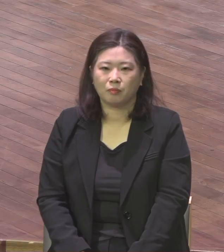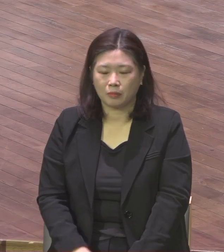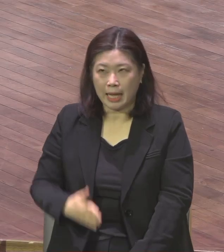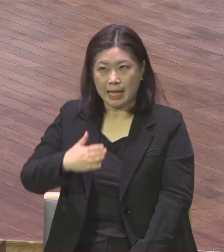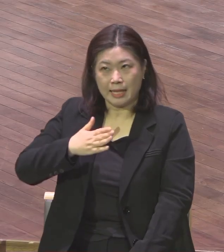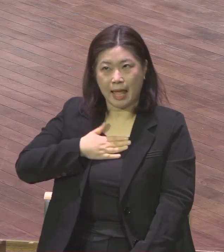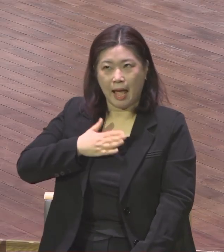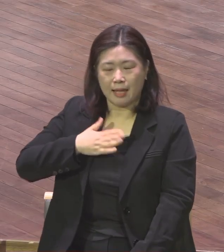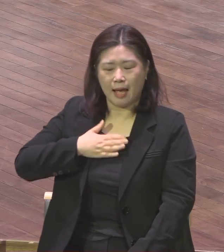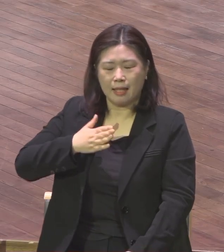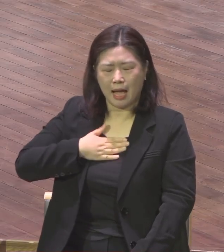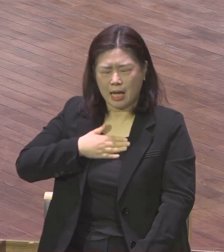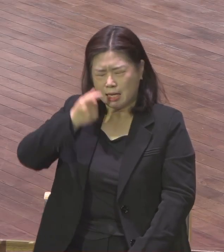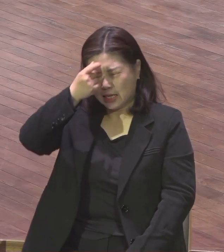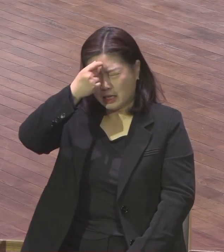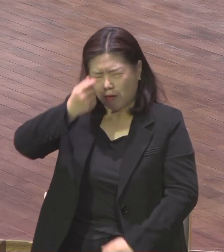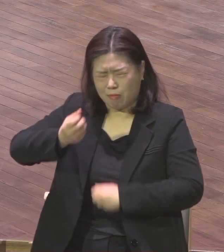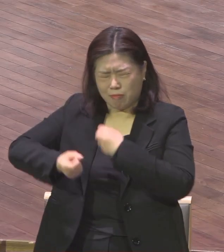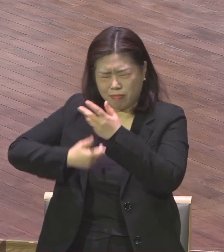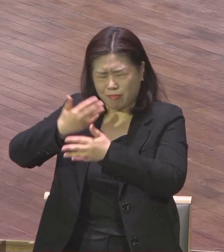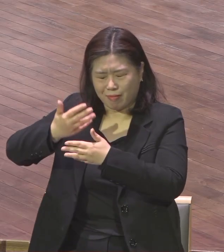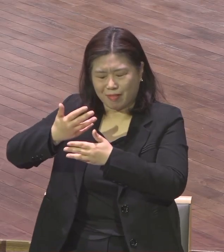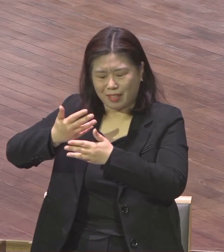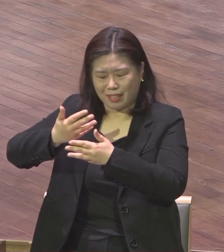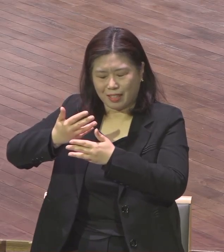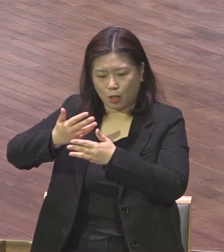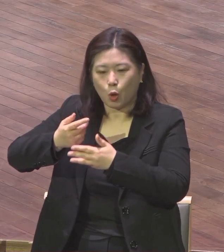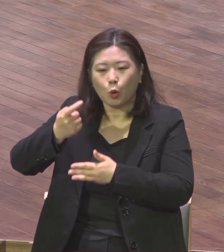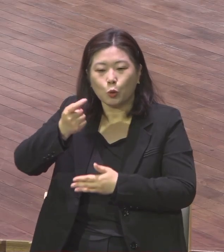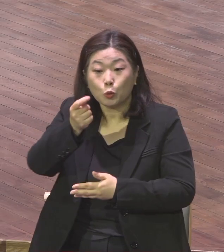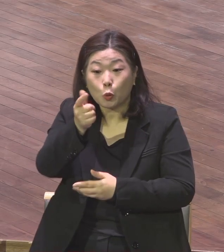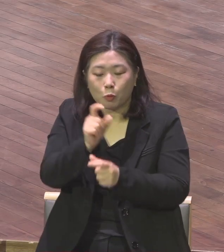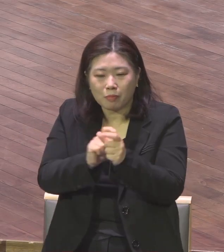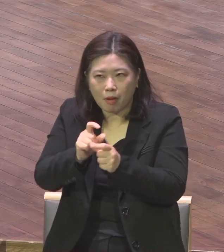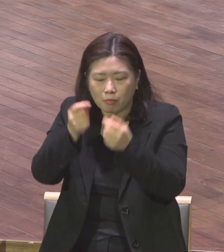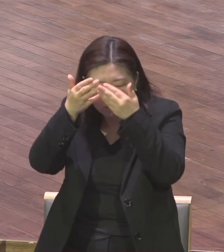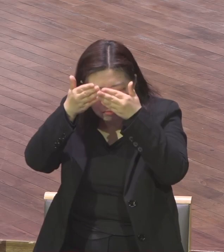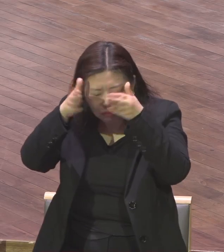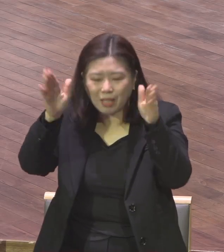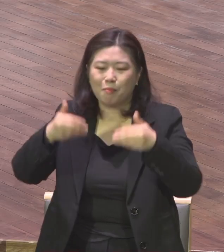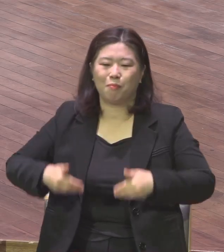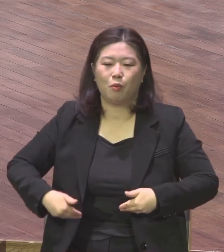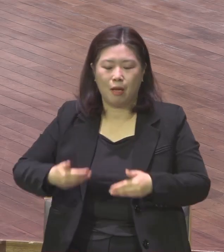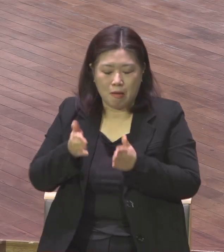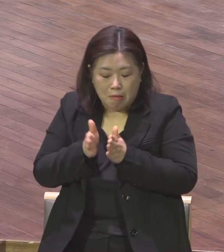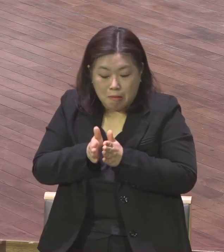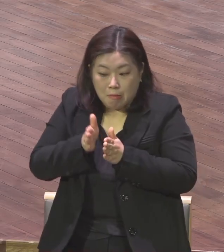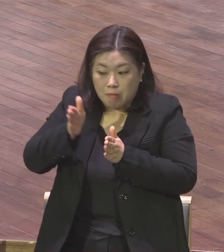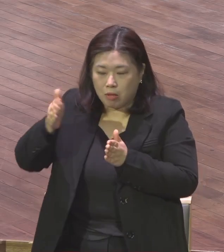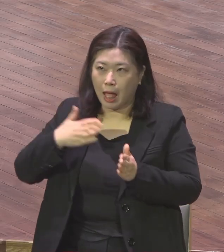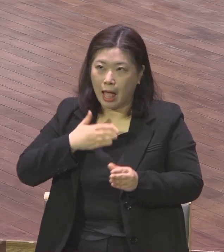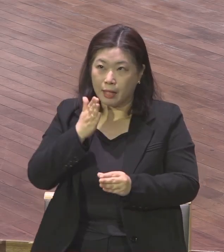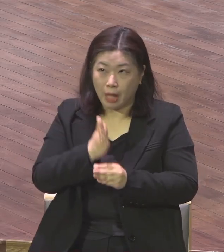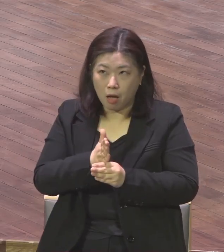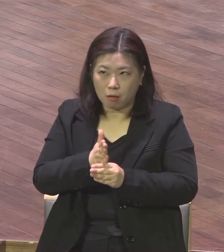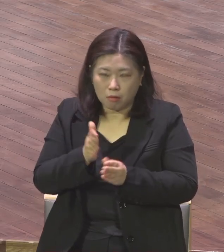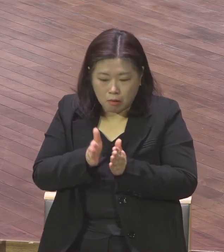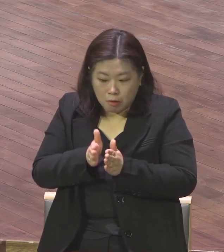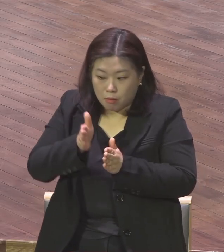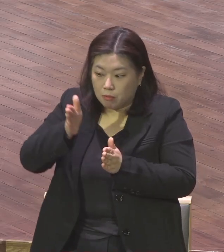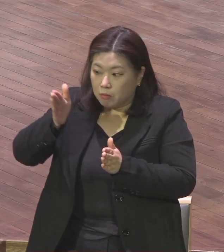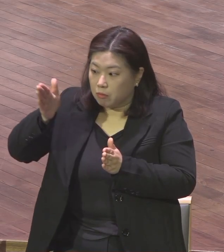한 걸음 더 나가야 돼요. 그래서 직분을 맡고 나면요, 직분이 축복의 통로란 말은 내가 직분을 맡기